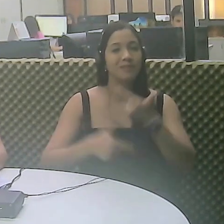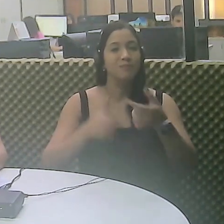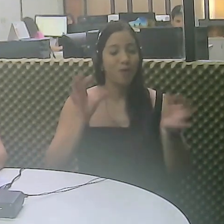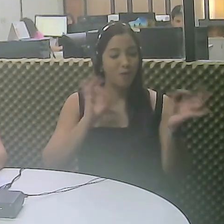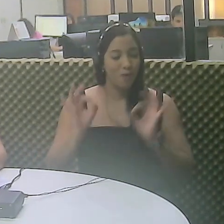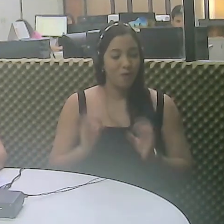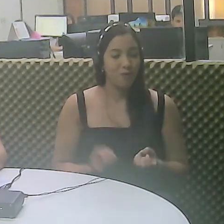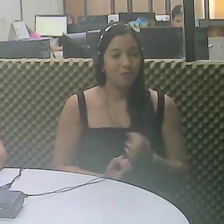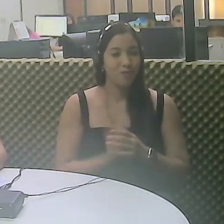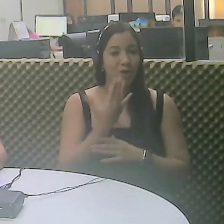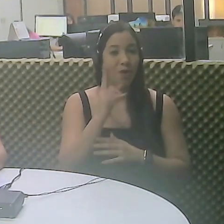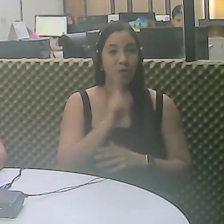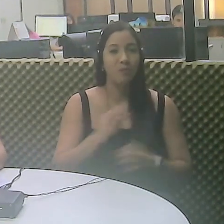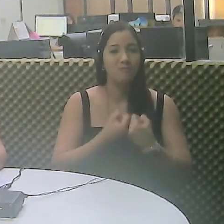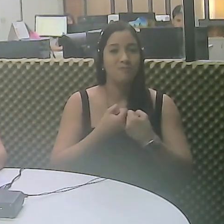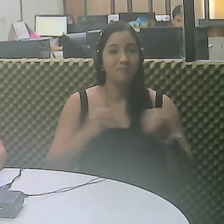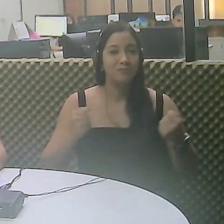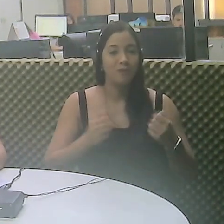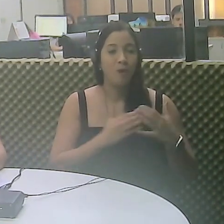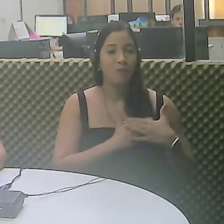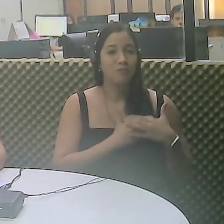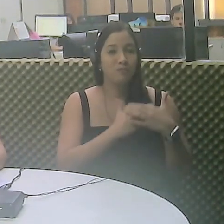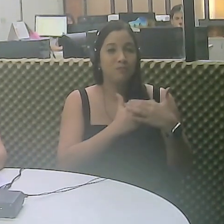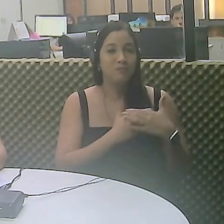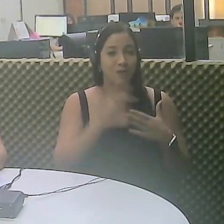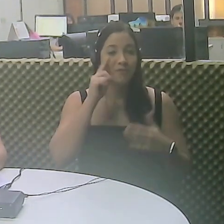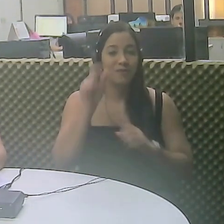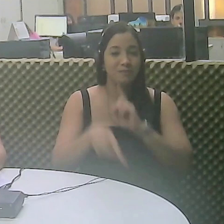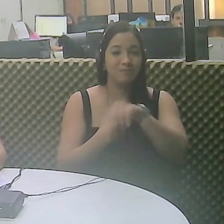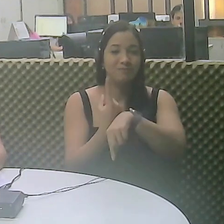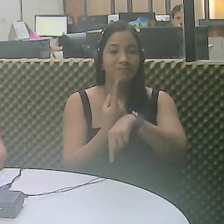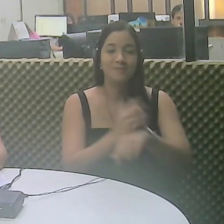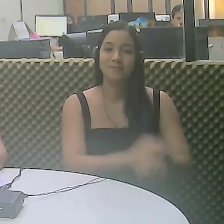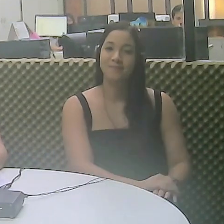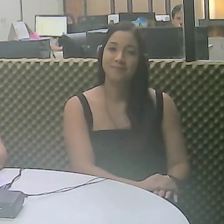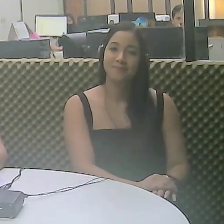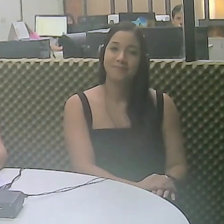look que fez. Uberlândia tá enorme e o coração grandão de ver a Lara mandando bem.